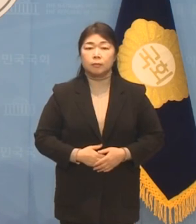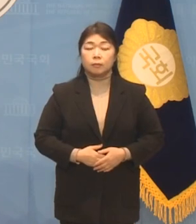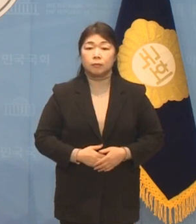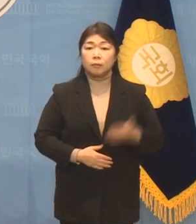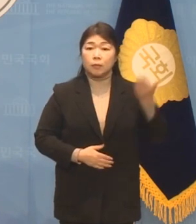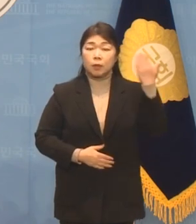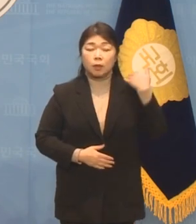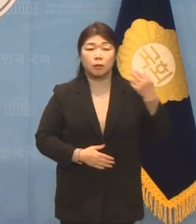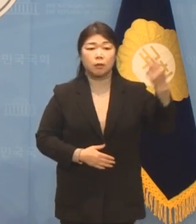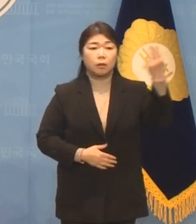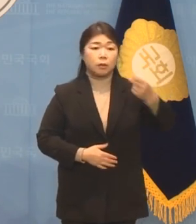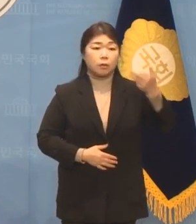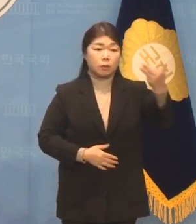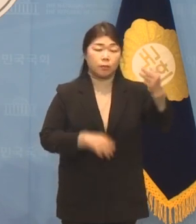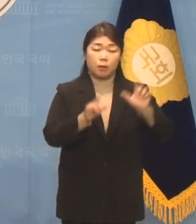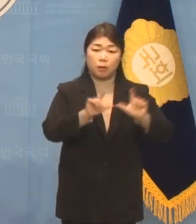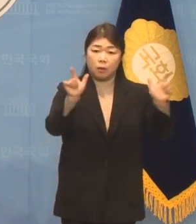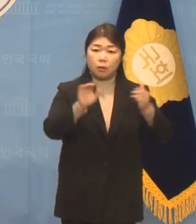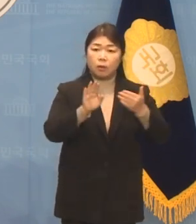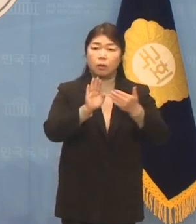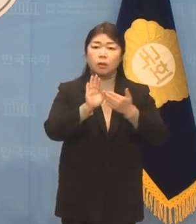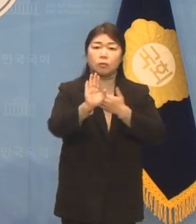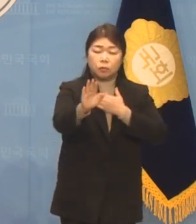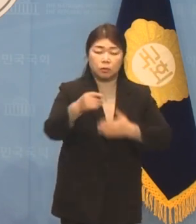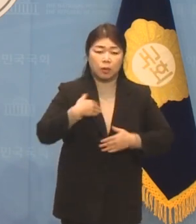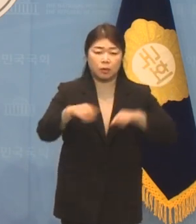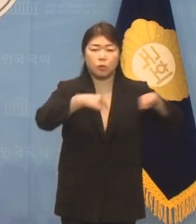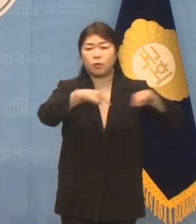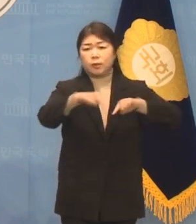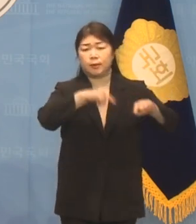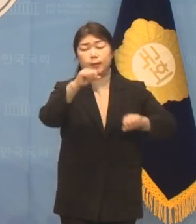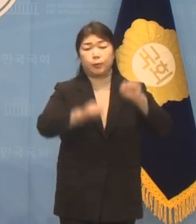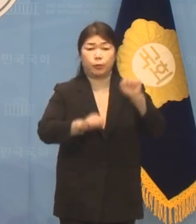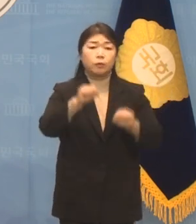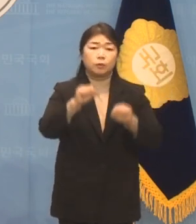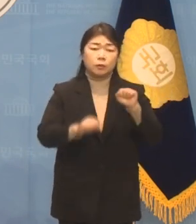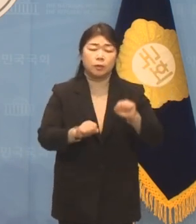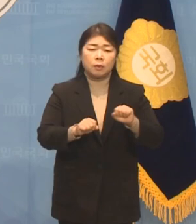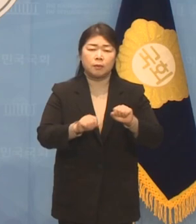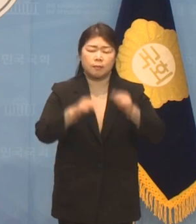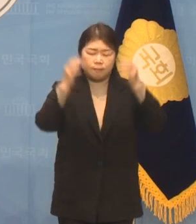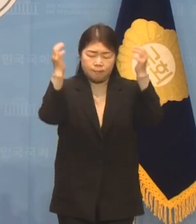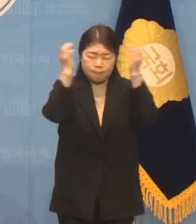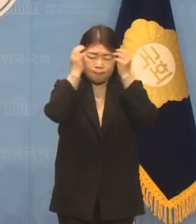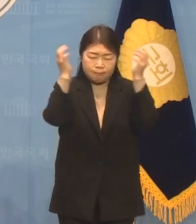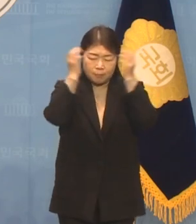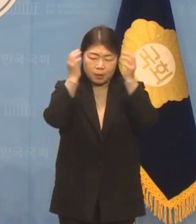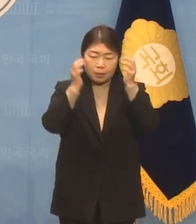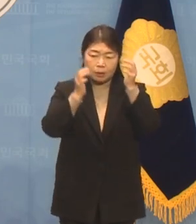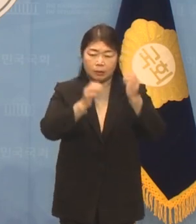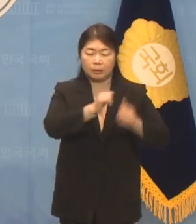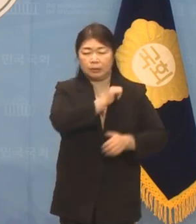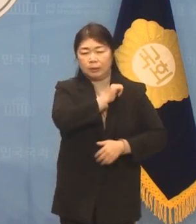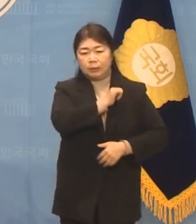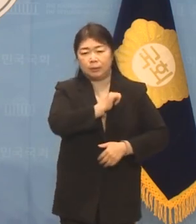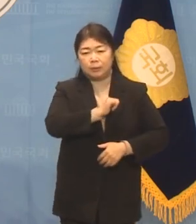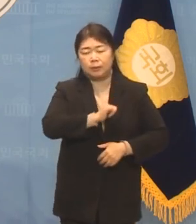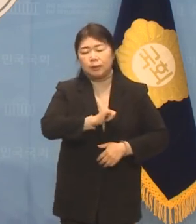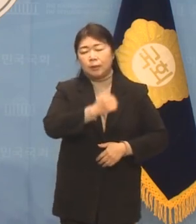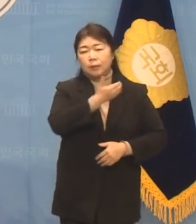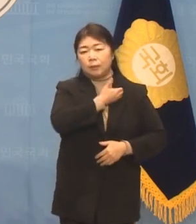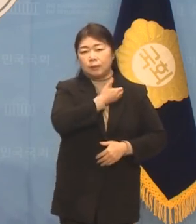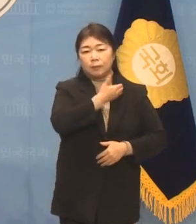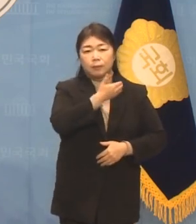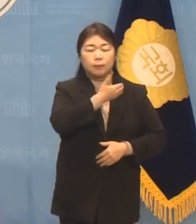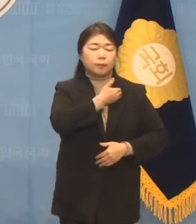지난 2018년 이후 저의 정치 역정은 고난과 역경의 연속이었습니다.